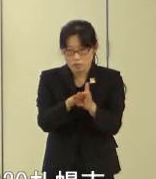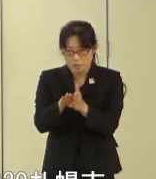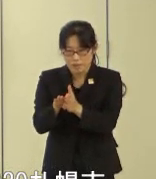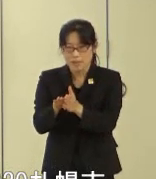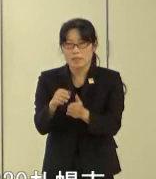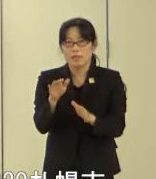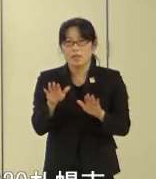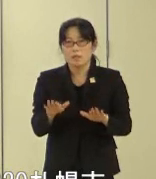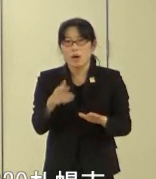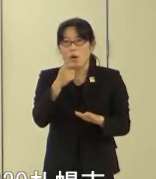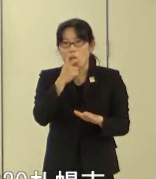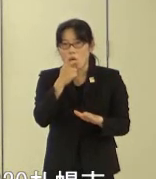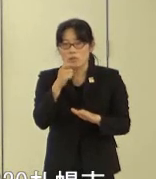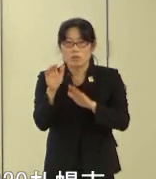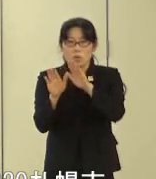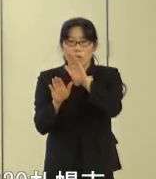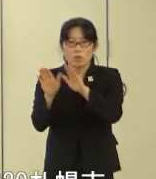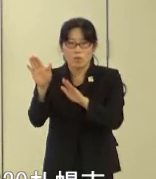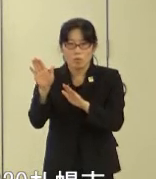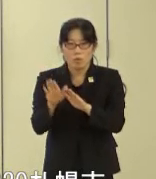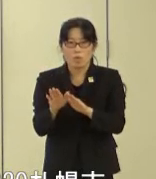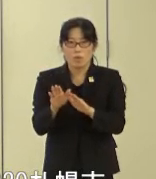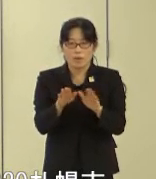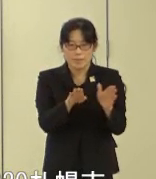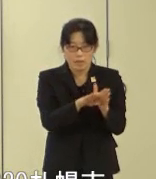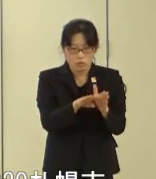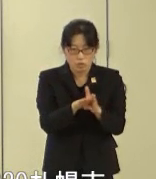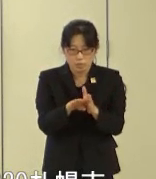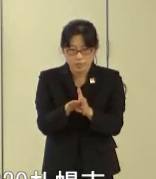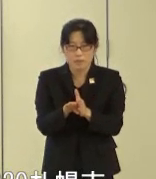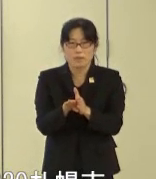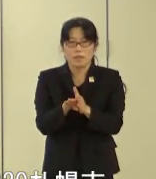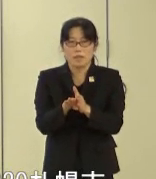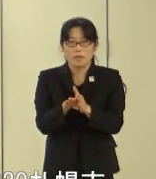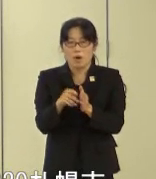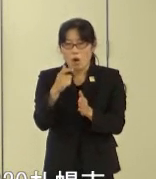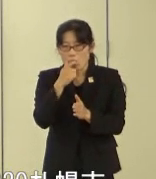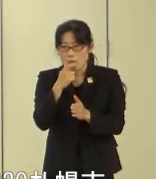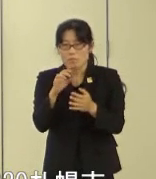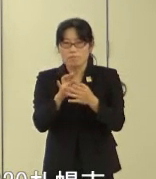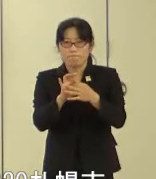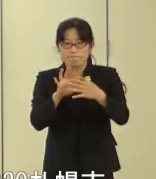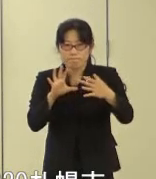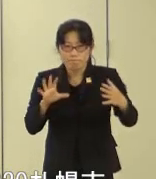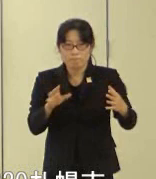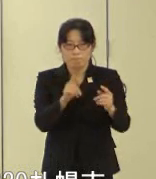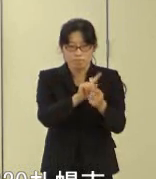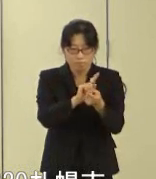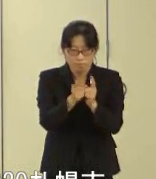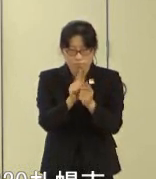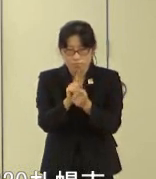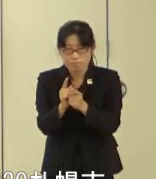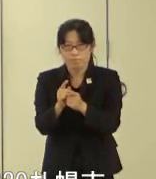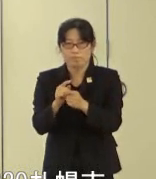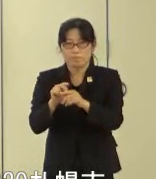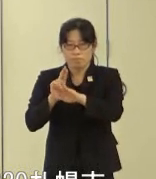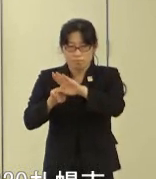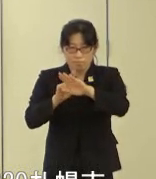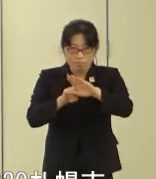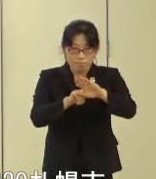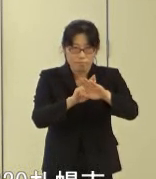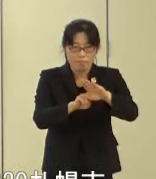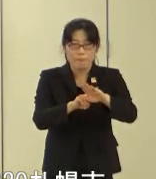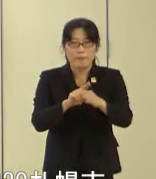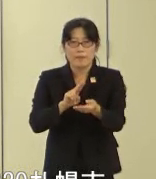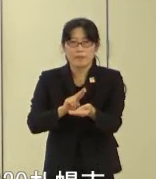の状況についても、休日、お盆休み問わず、ご対応を医療機関の皆様にはいただい